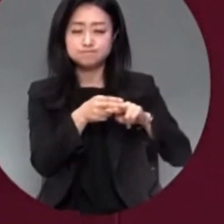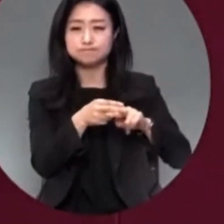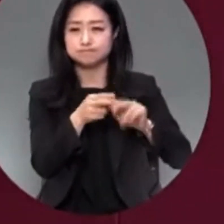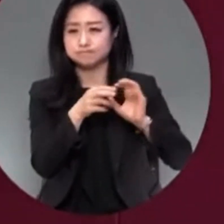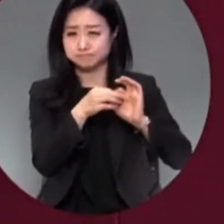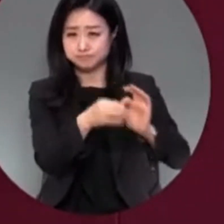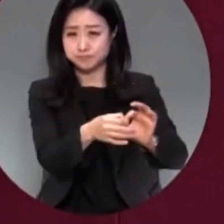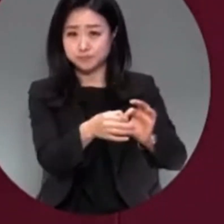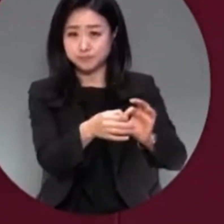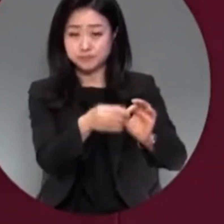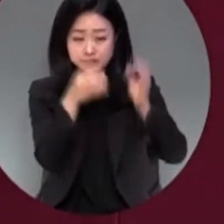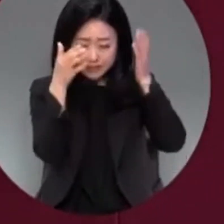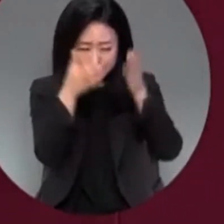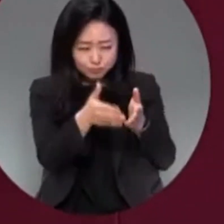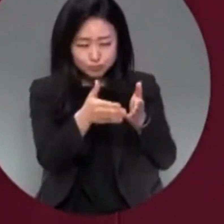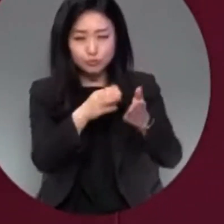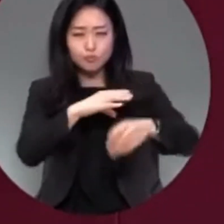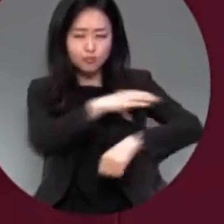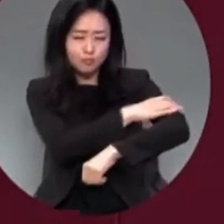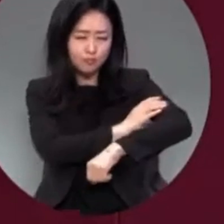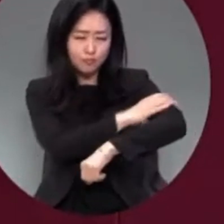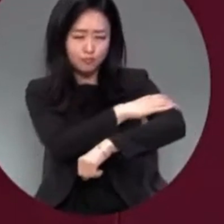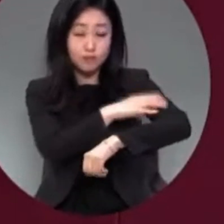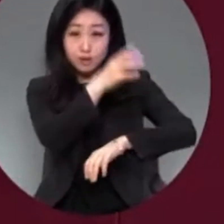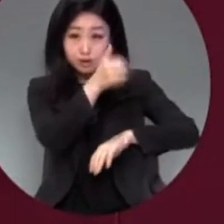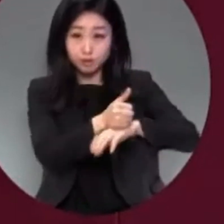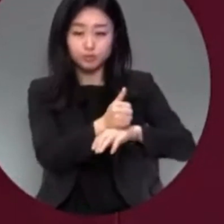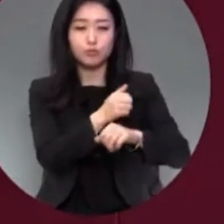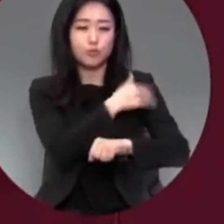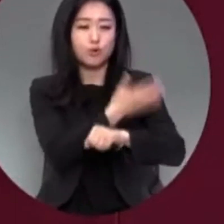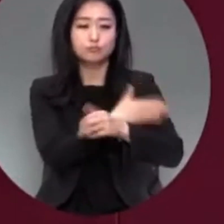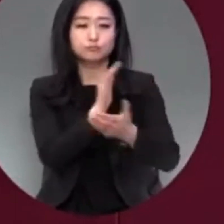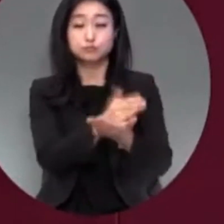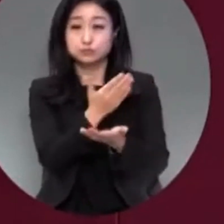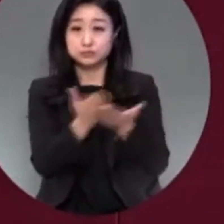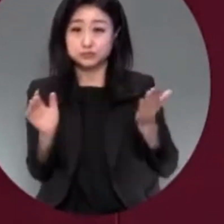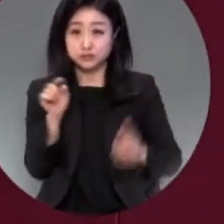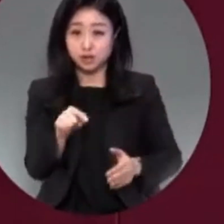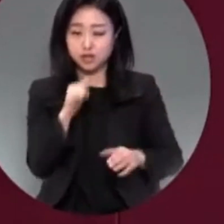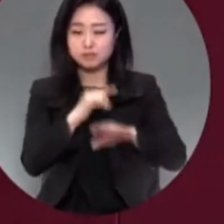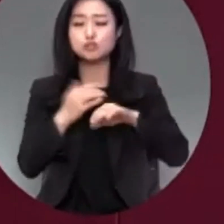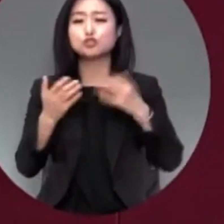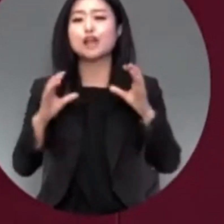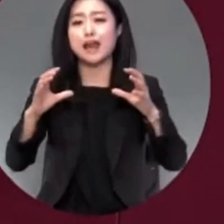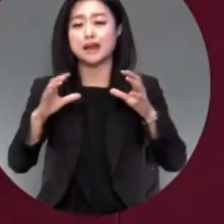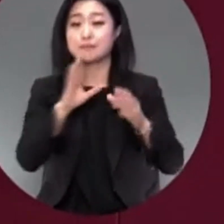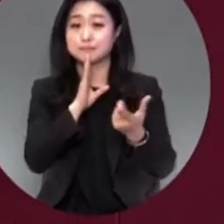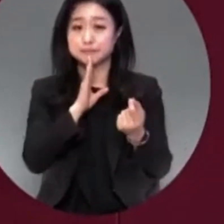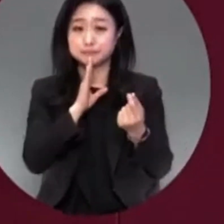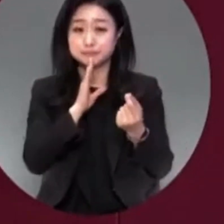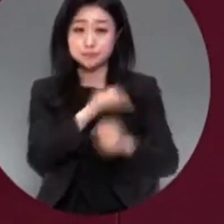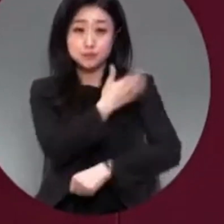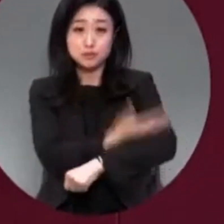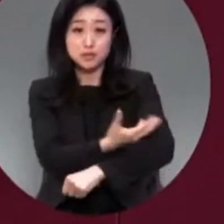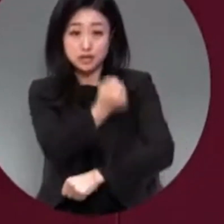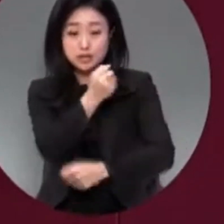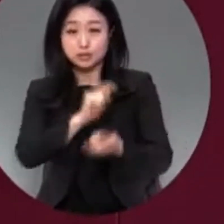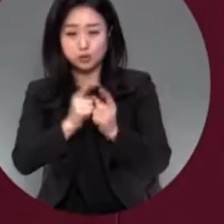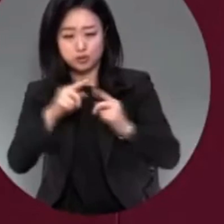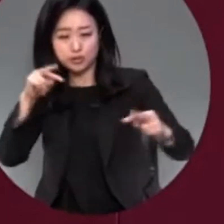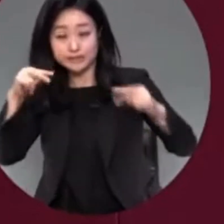낳아왔습니다. 집중되고 독점된 권력은 반드시 분산되어야 한다는 것이 민주주의의 요체입니다. 권력은 상호 감시되고 견제되어야